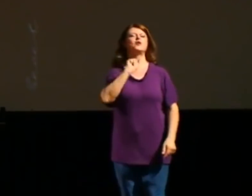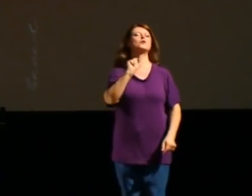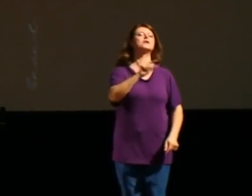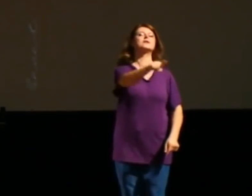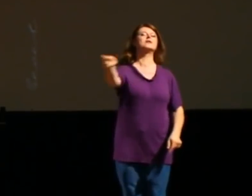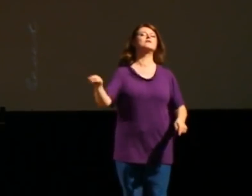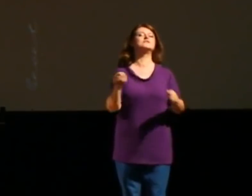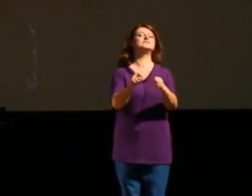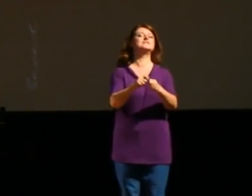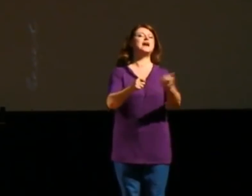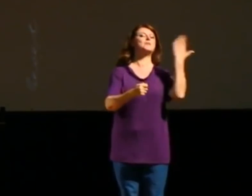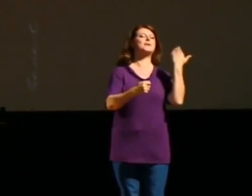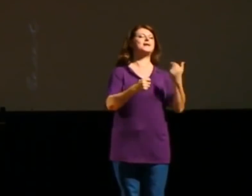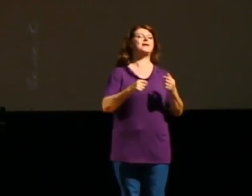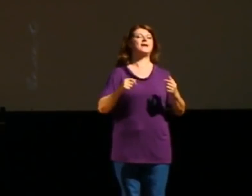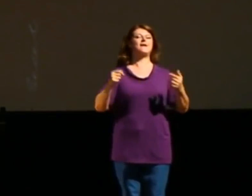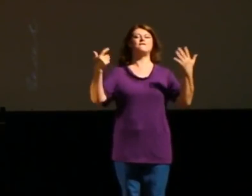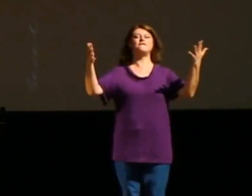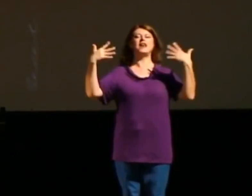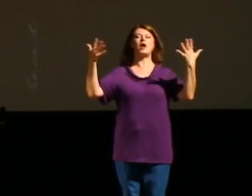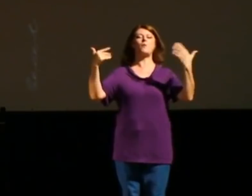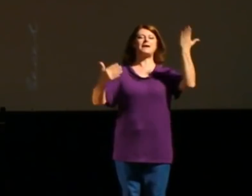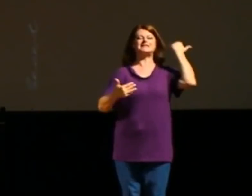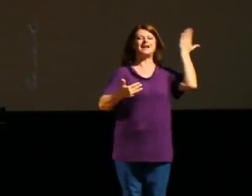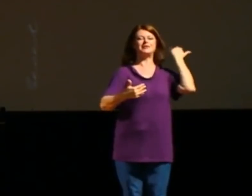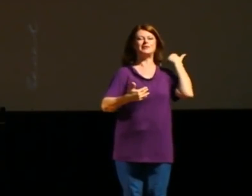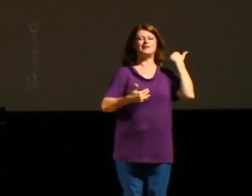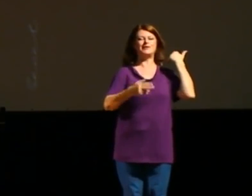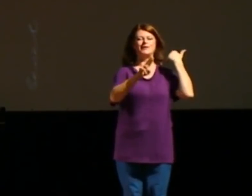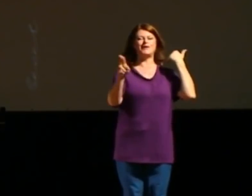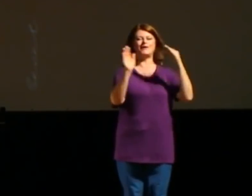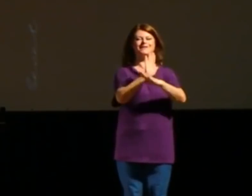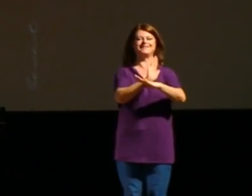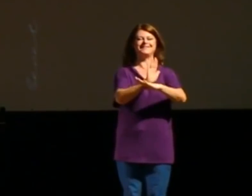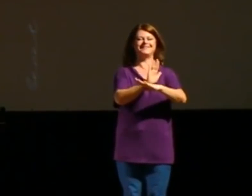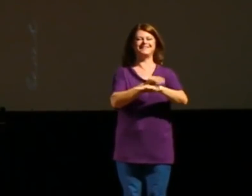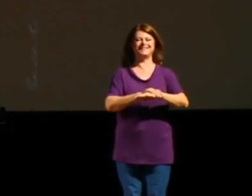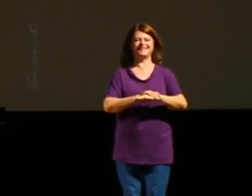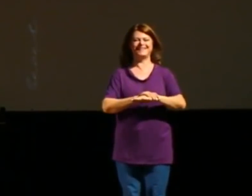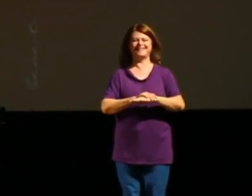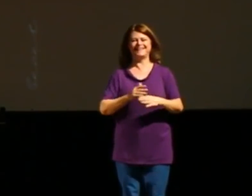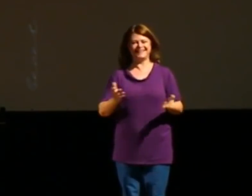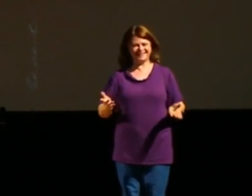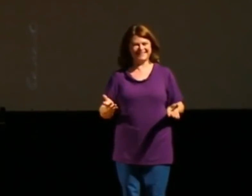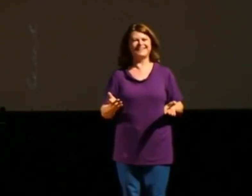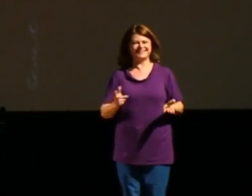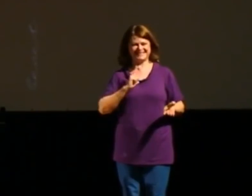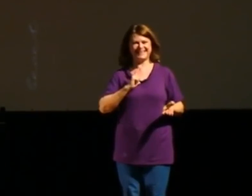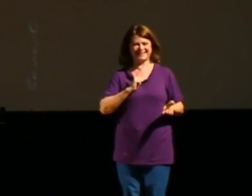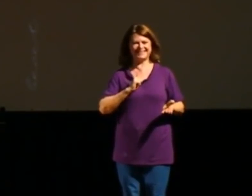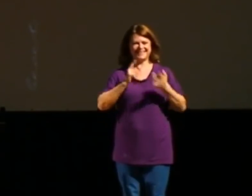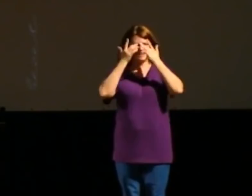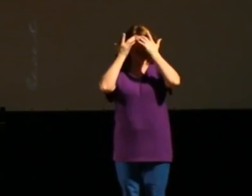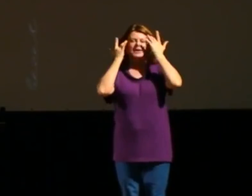de terror não, gente. Esse é um filme sobre a culpa. A culpa, ela corre atrás da gente,